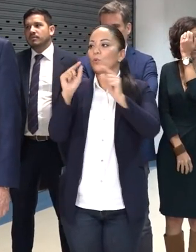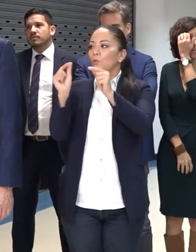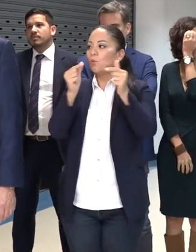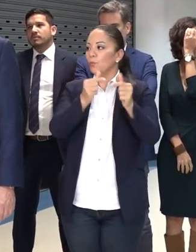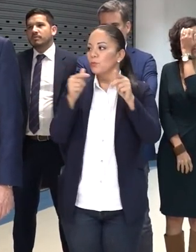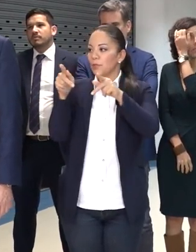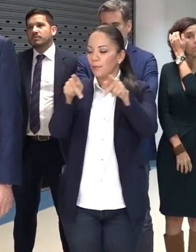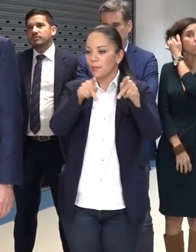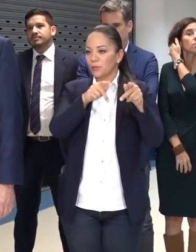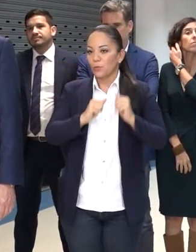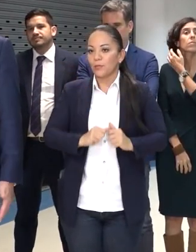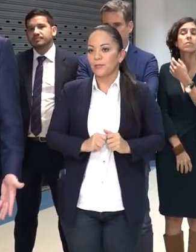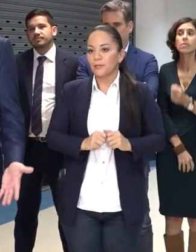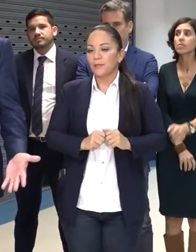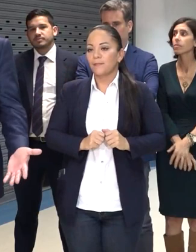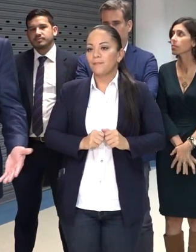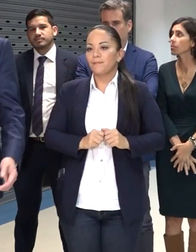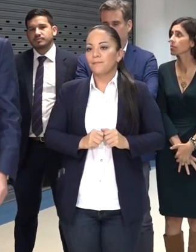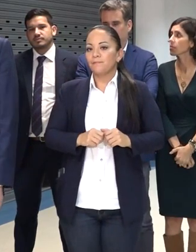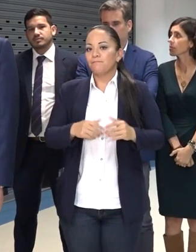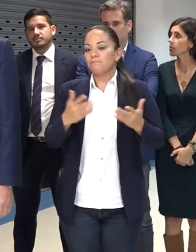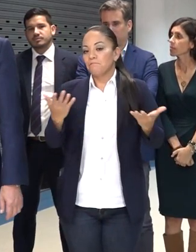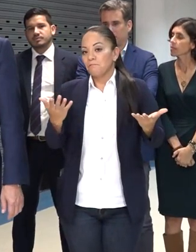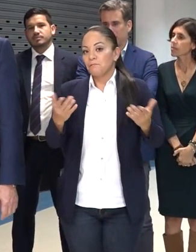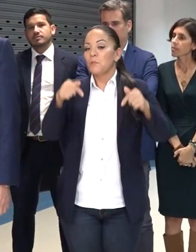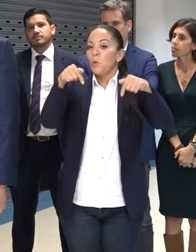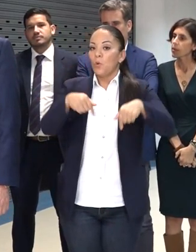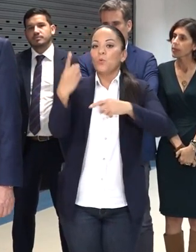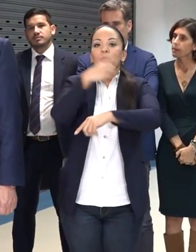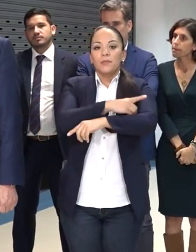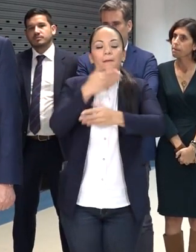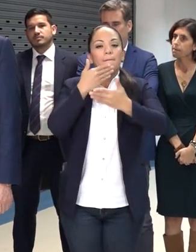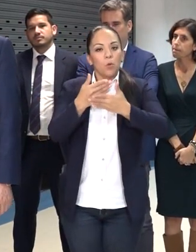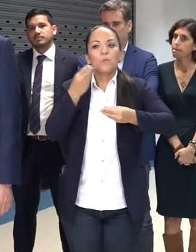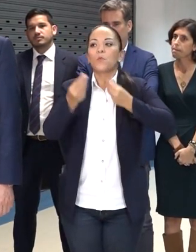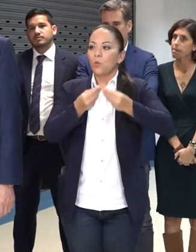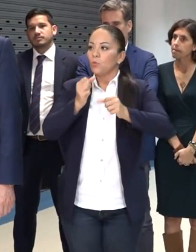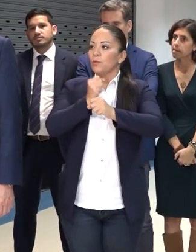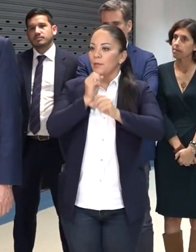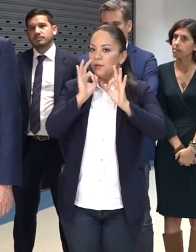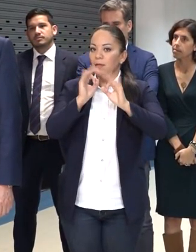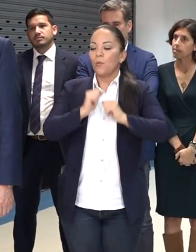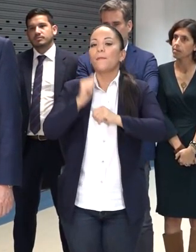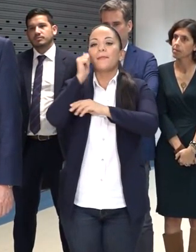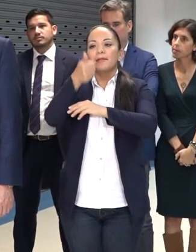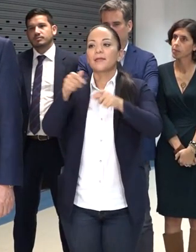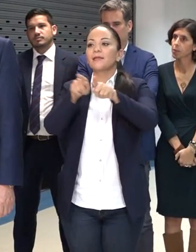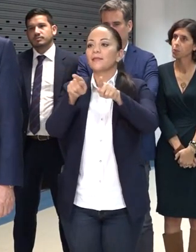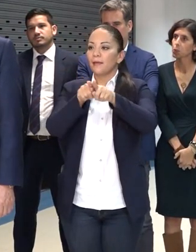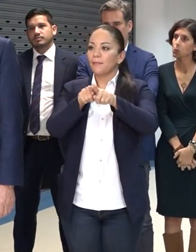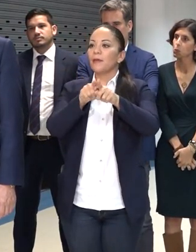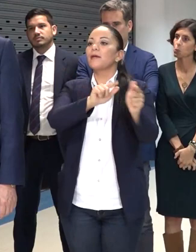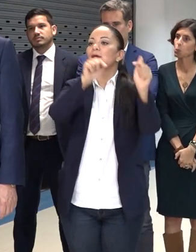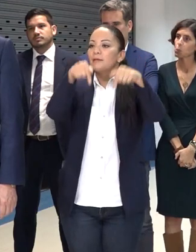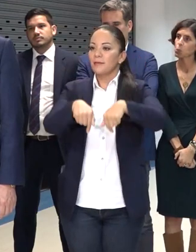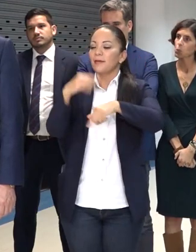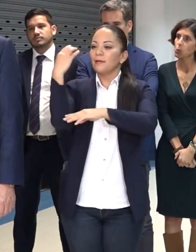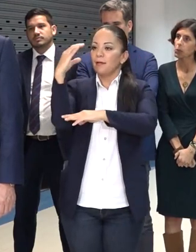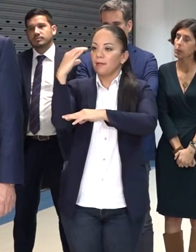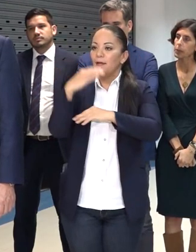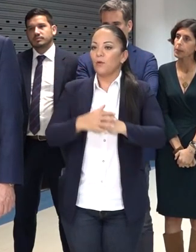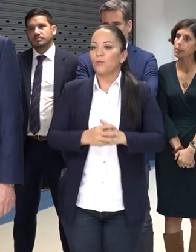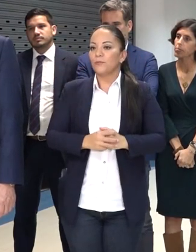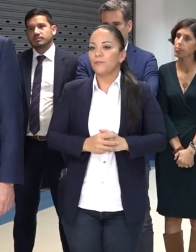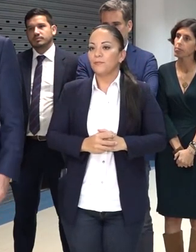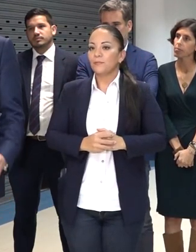grupos de personas. Así es que ha sido un día muy productivo. Mañana también estaremos aquí en